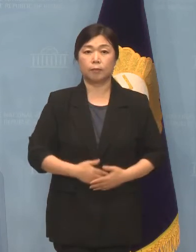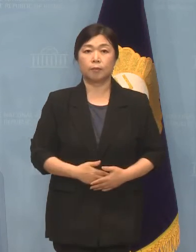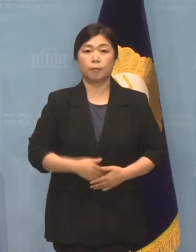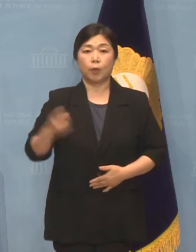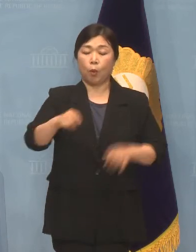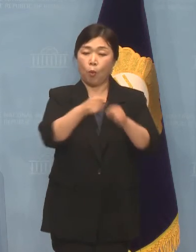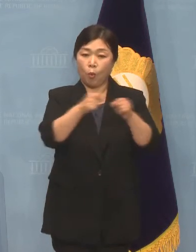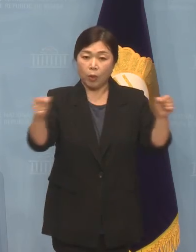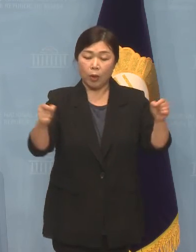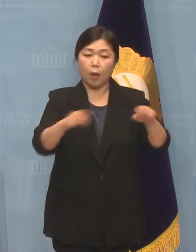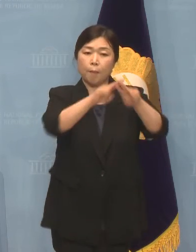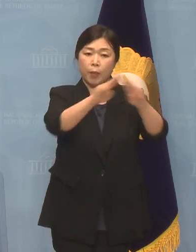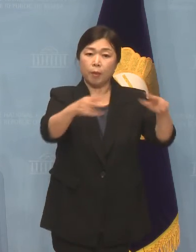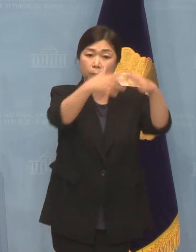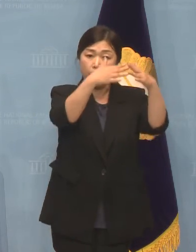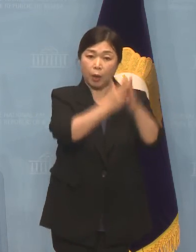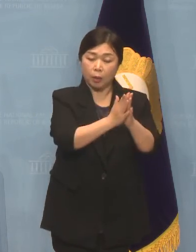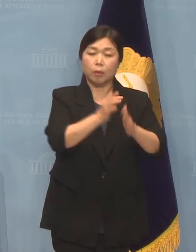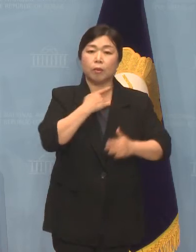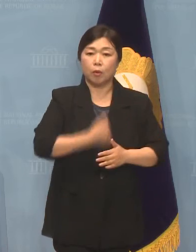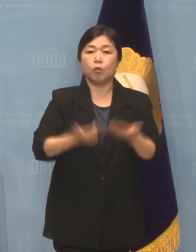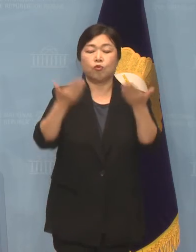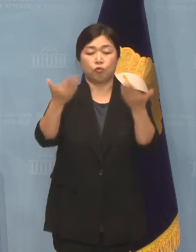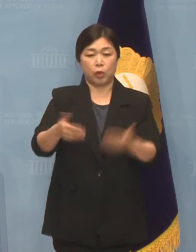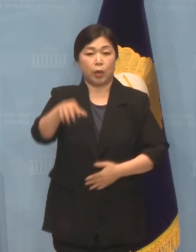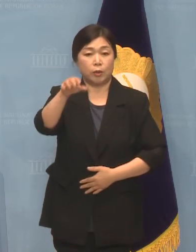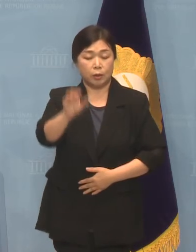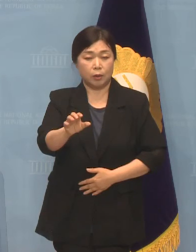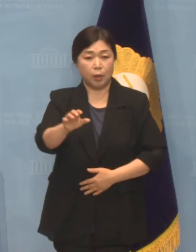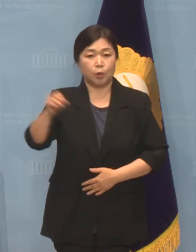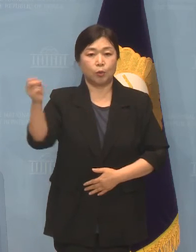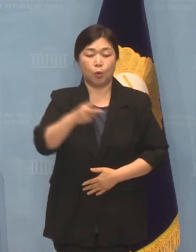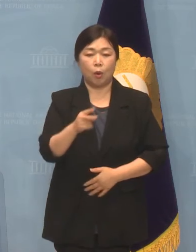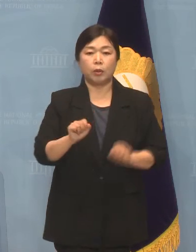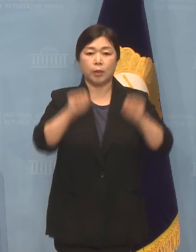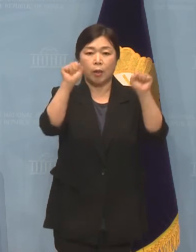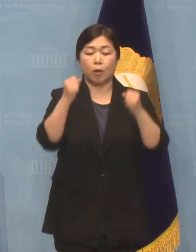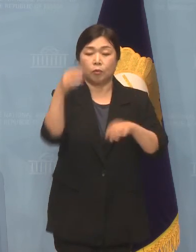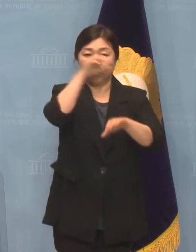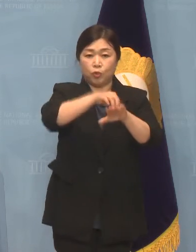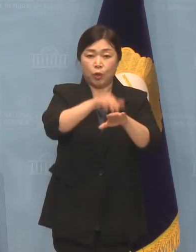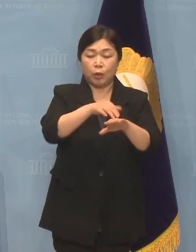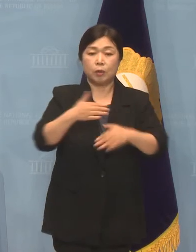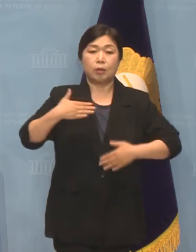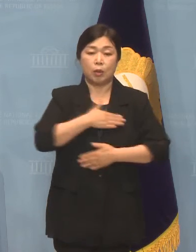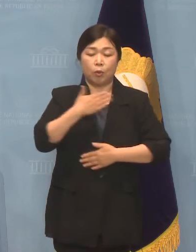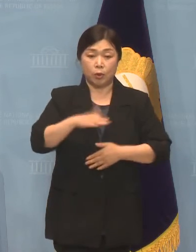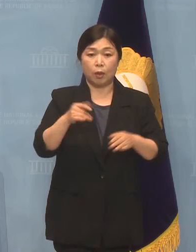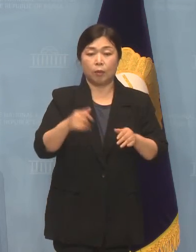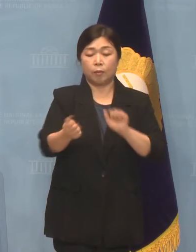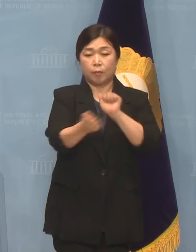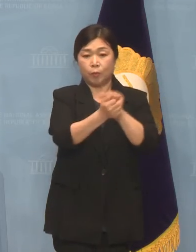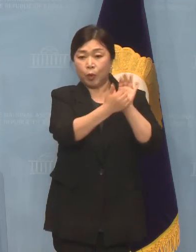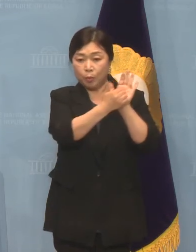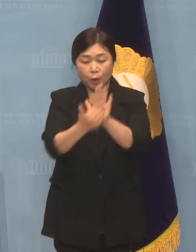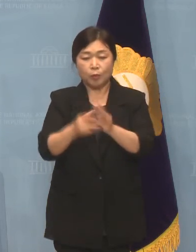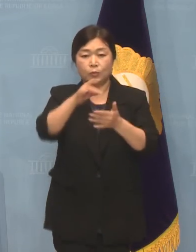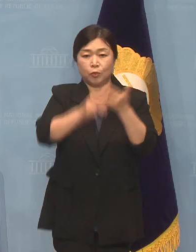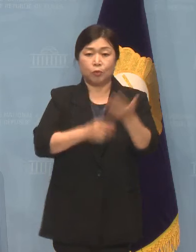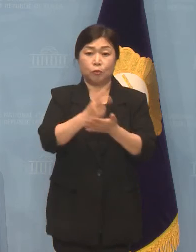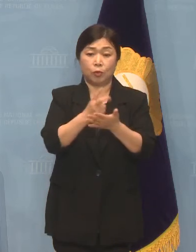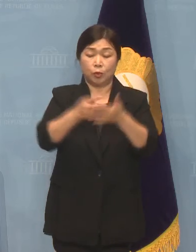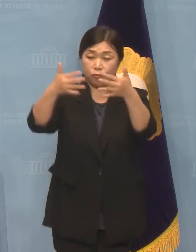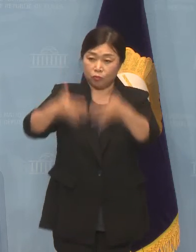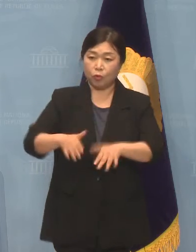아울러 장기간 폐쇄되었던 휴게실, 체력 단련실, 샤워실을 방역수칙 준수 전제